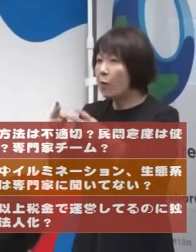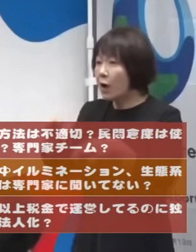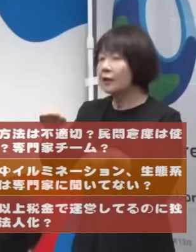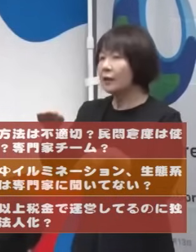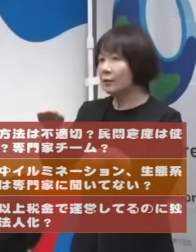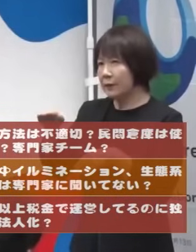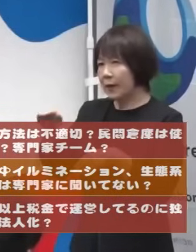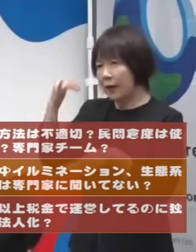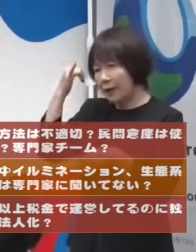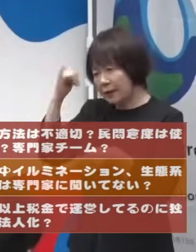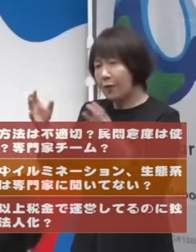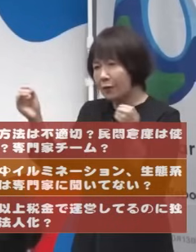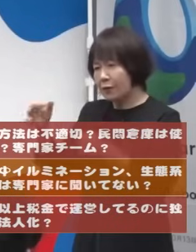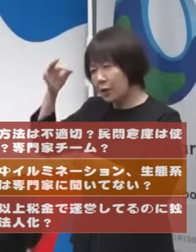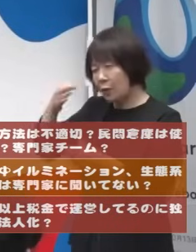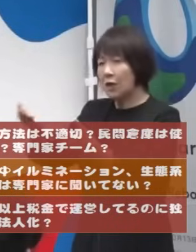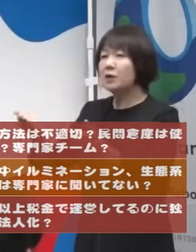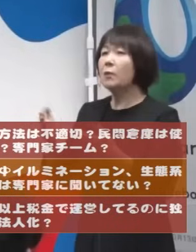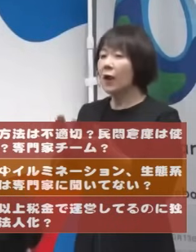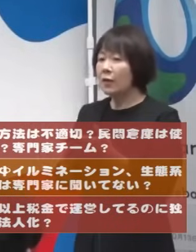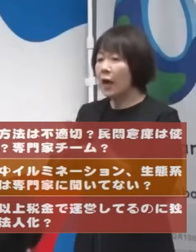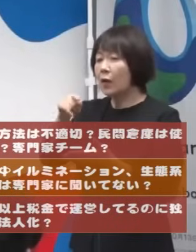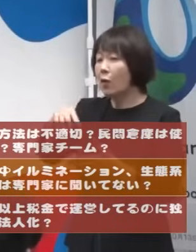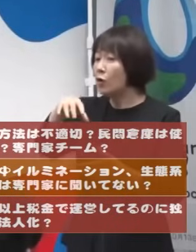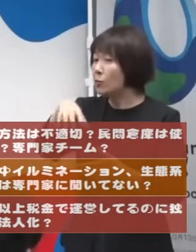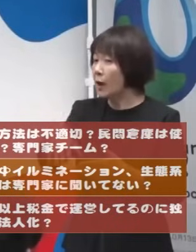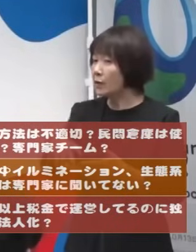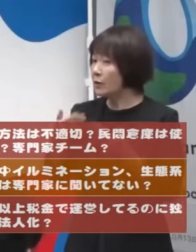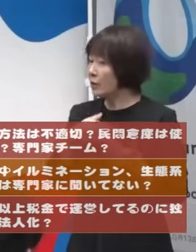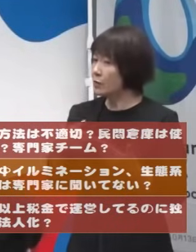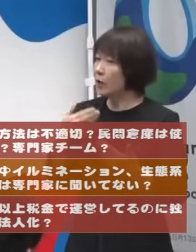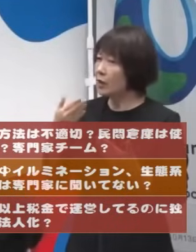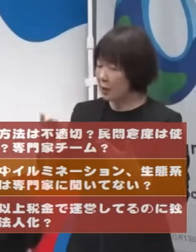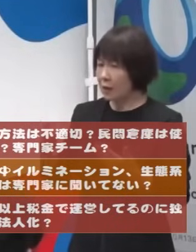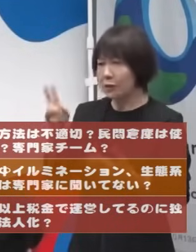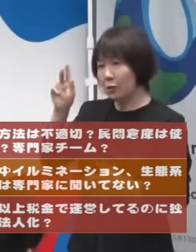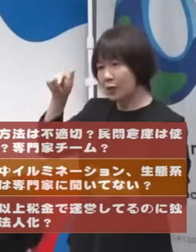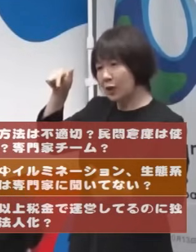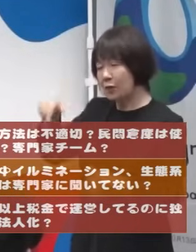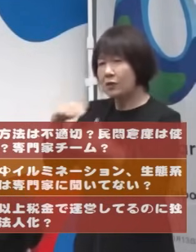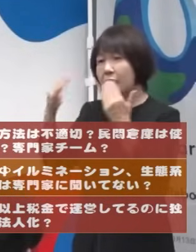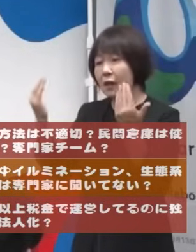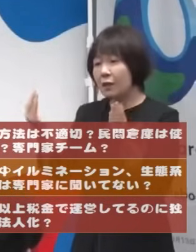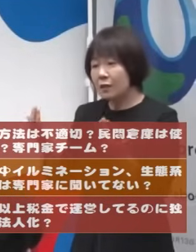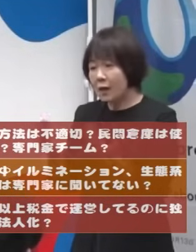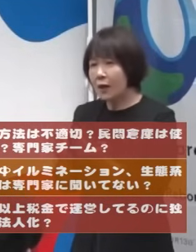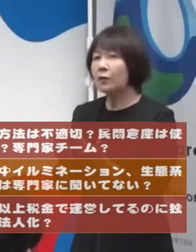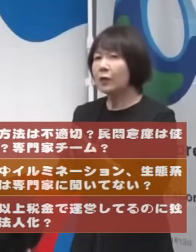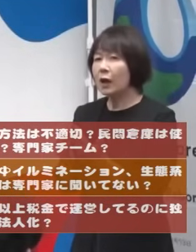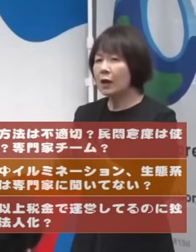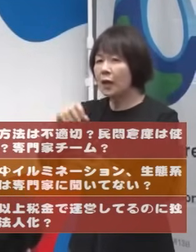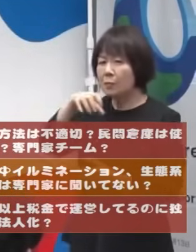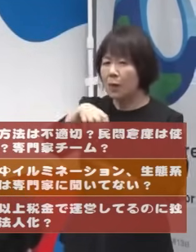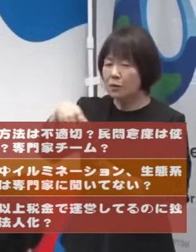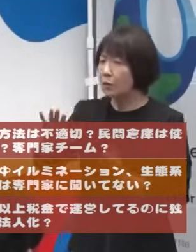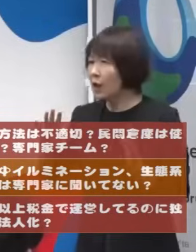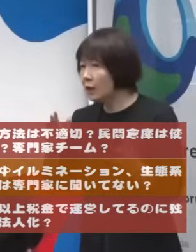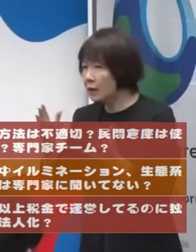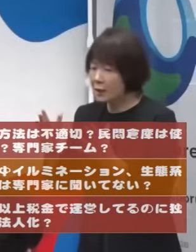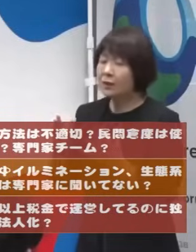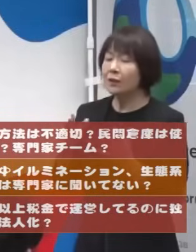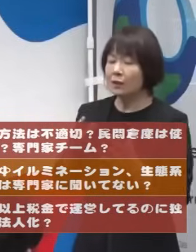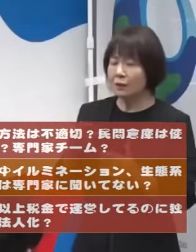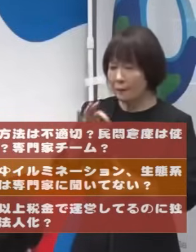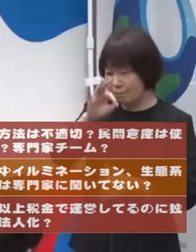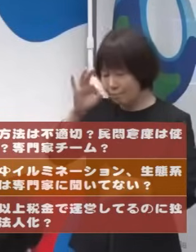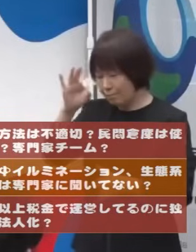家でぜひ評価してもらって、こういうところに設置できるんじゃないかっていうのをね、大阪府全体の中でちょっと場所がないかなっていうのも